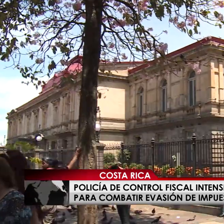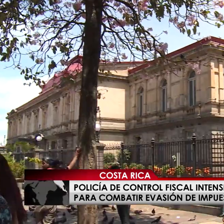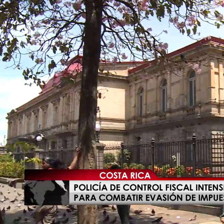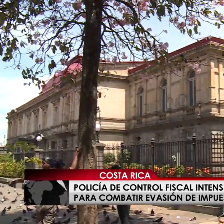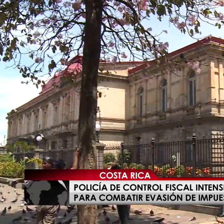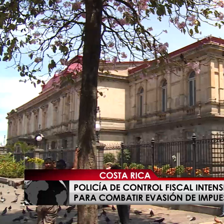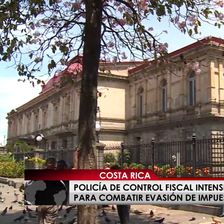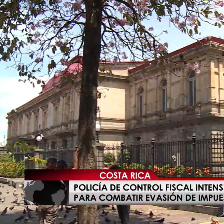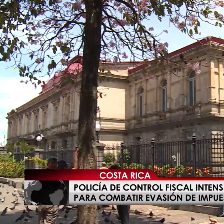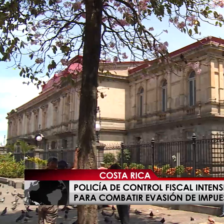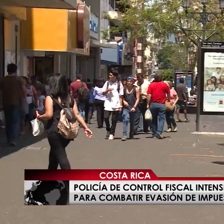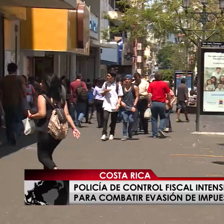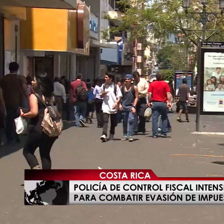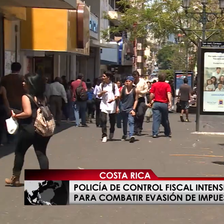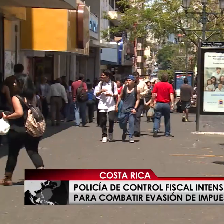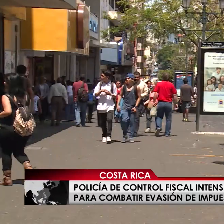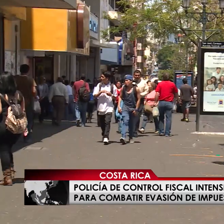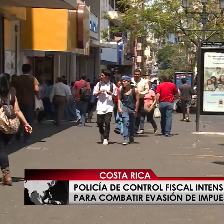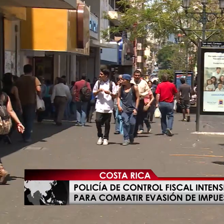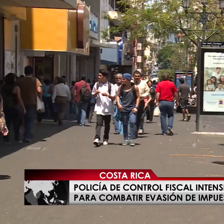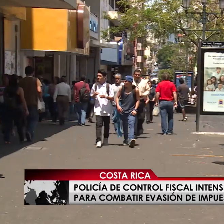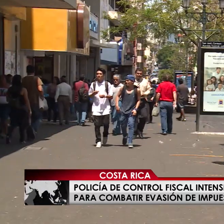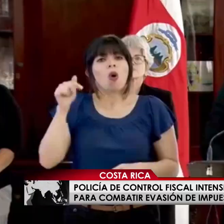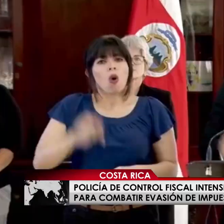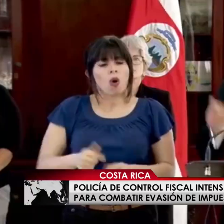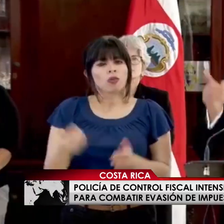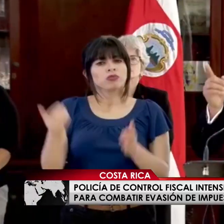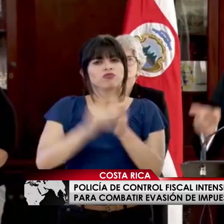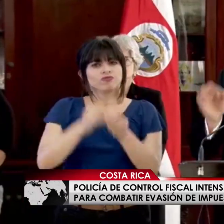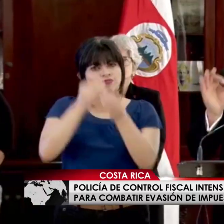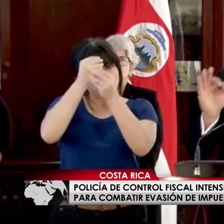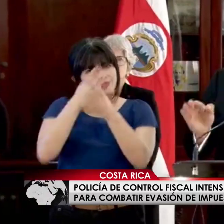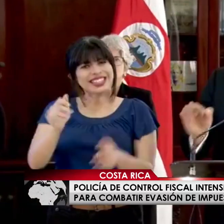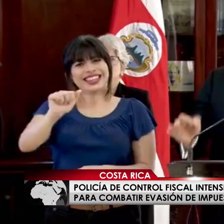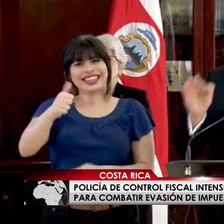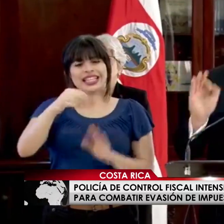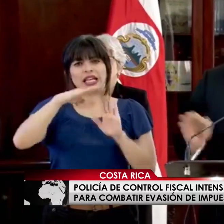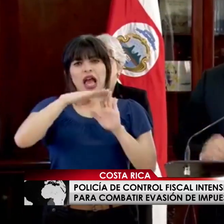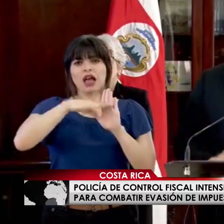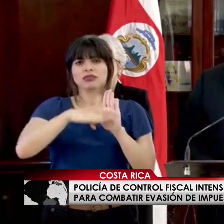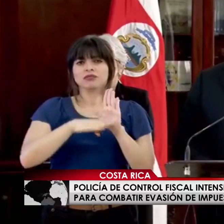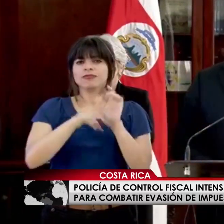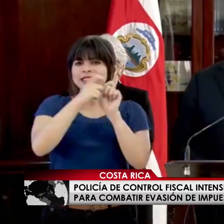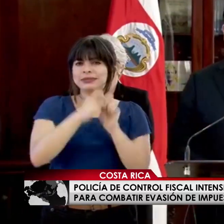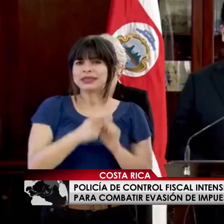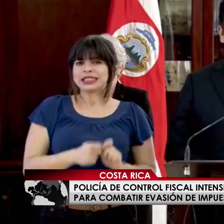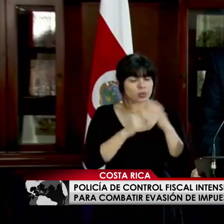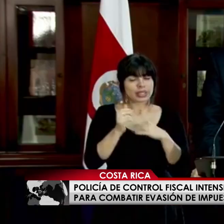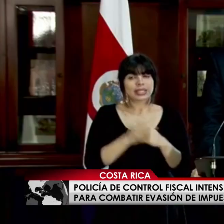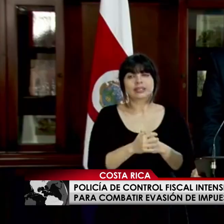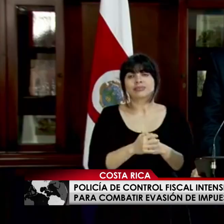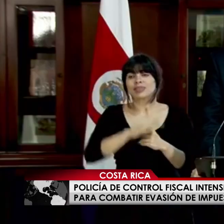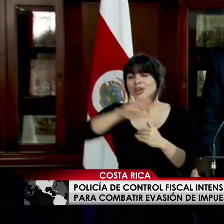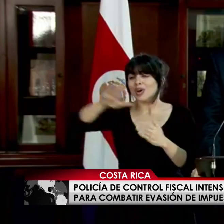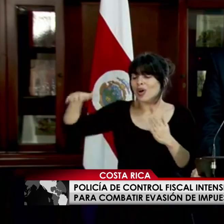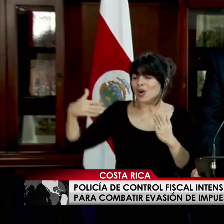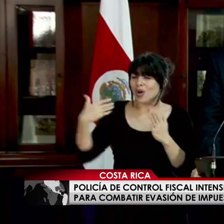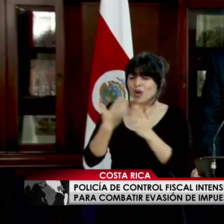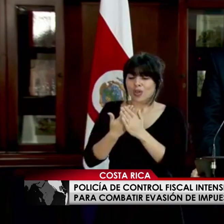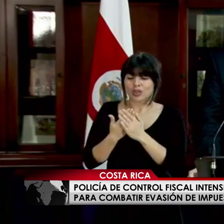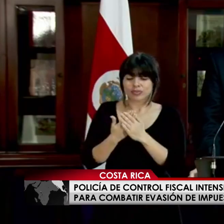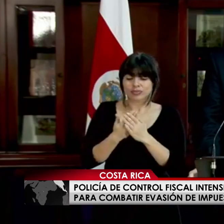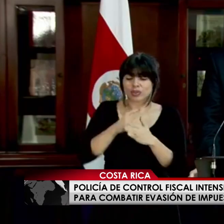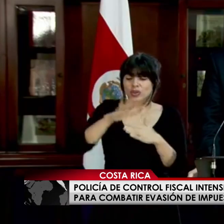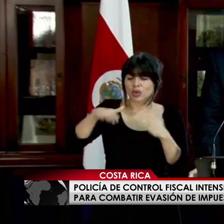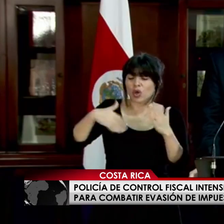7,1 por ciento si no se da la reforma tributaria el gobierno de presidente carlos alvarado ha anunciado que intensificará los cobros judiciales